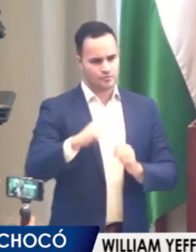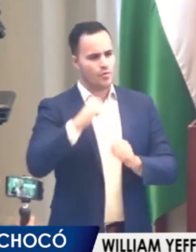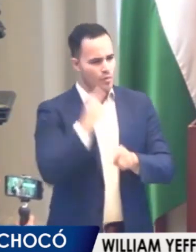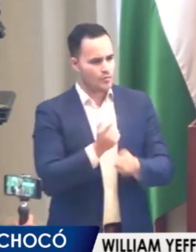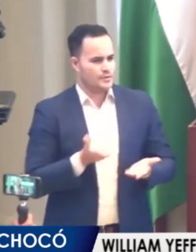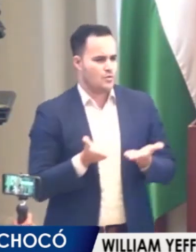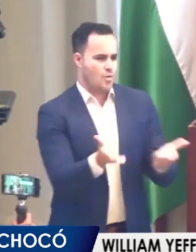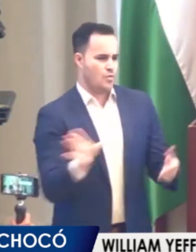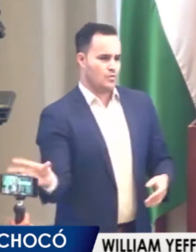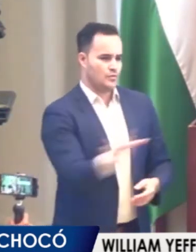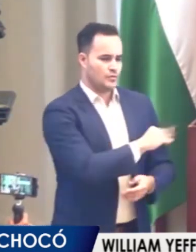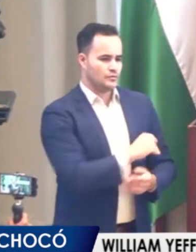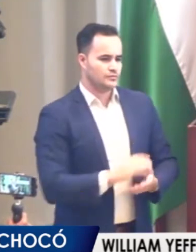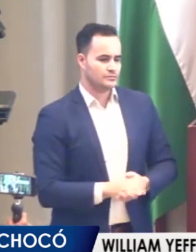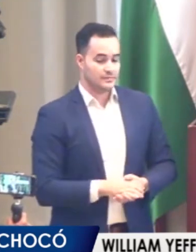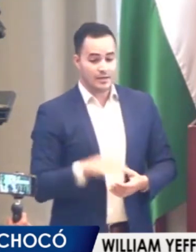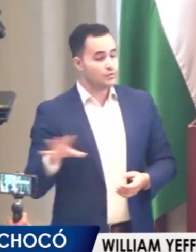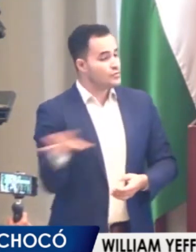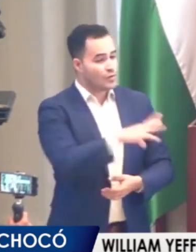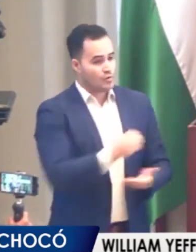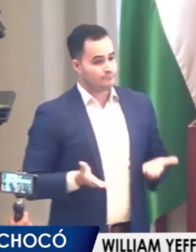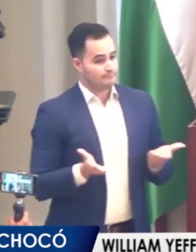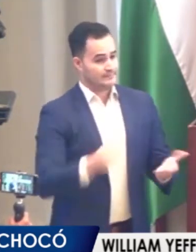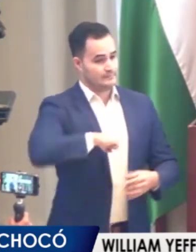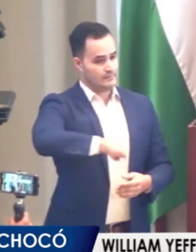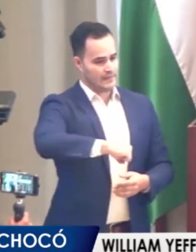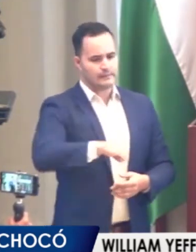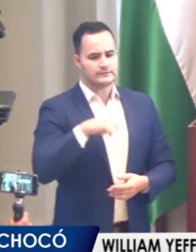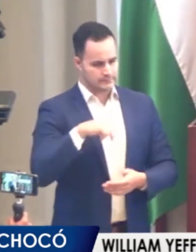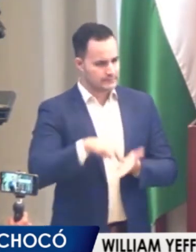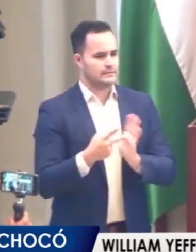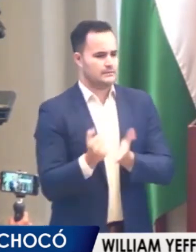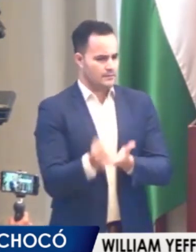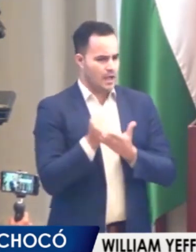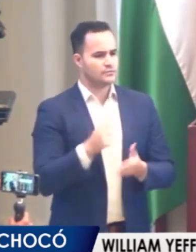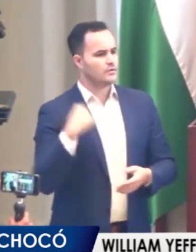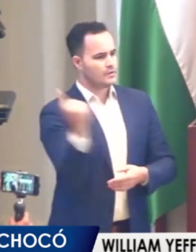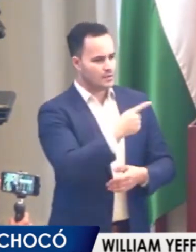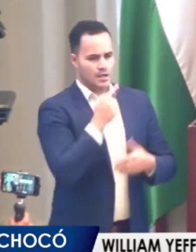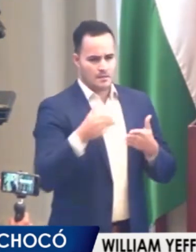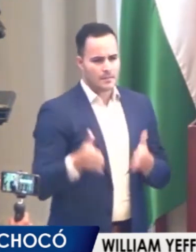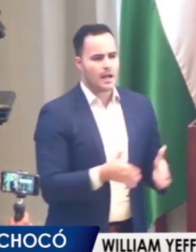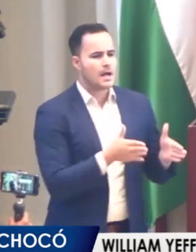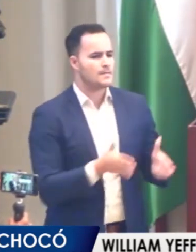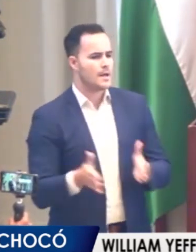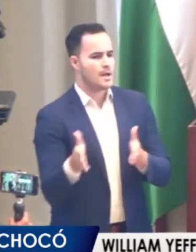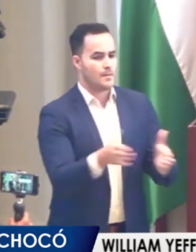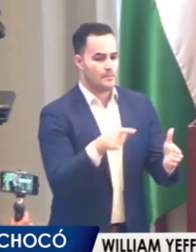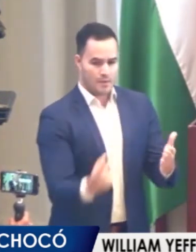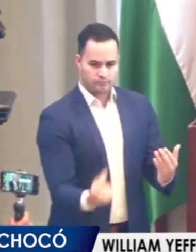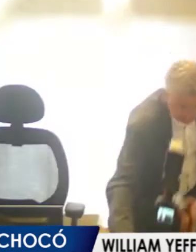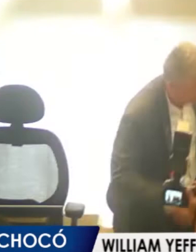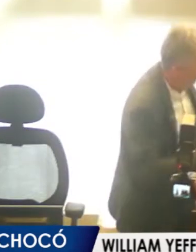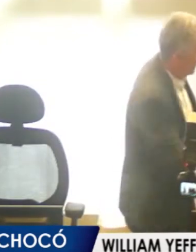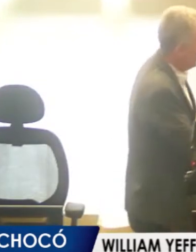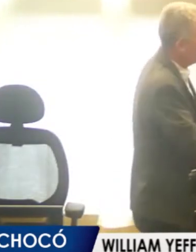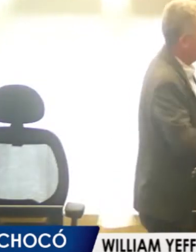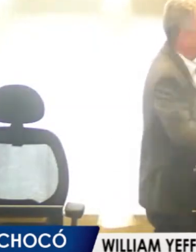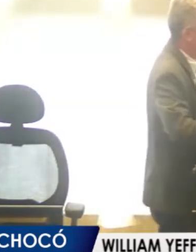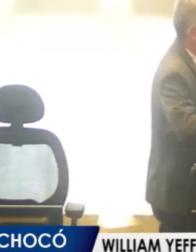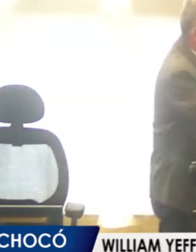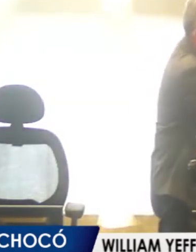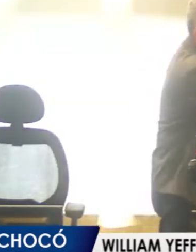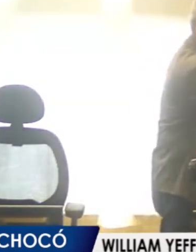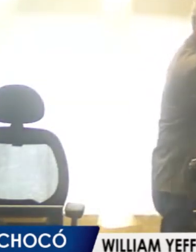nos permita abrazar la esperanza de estar transitando en un sendero fecundo y posible. Los